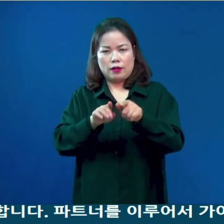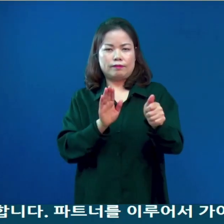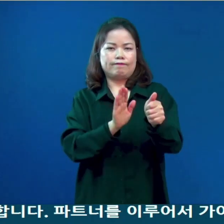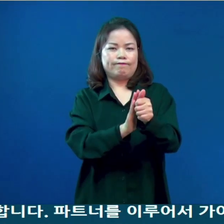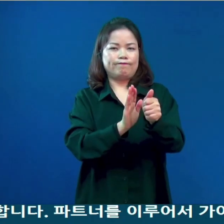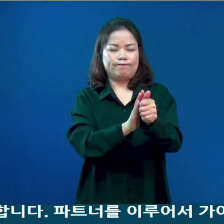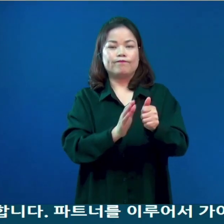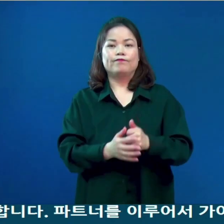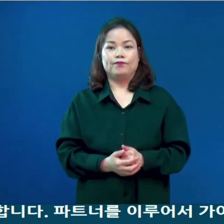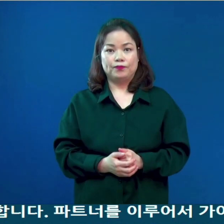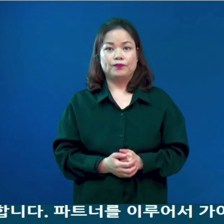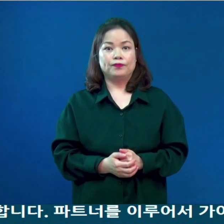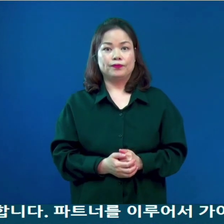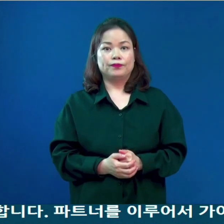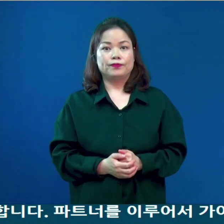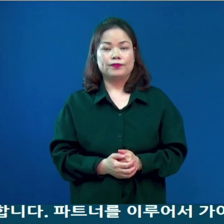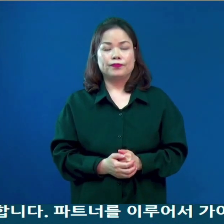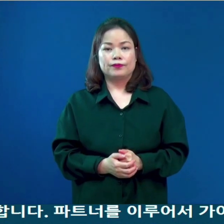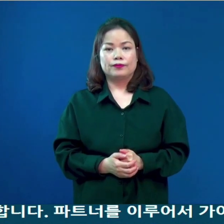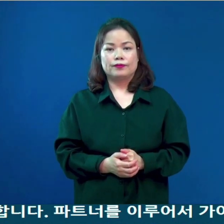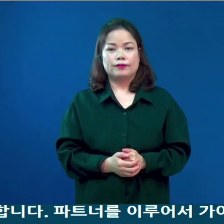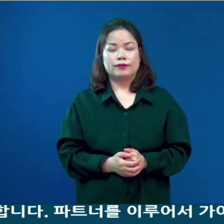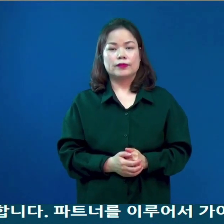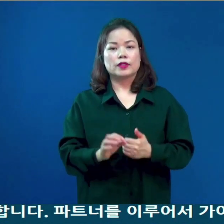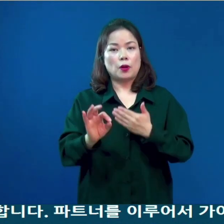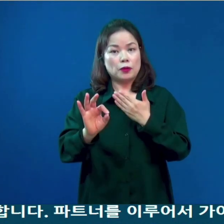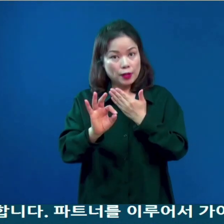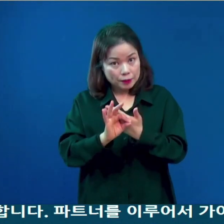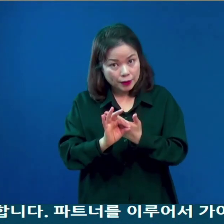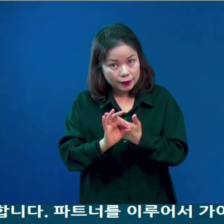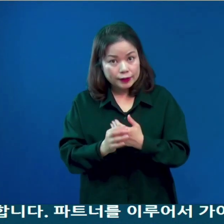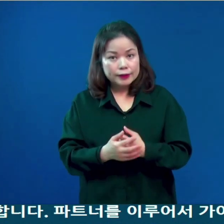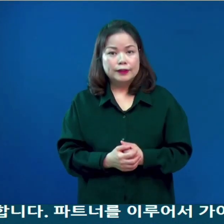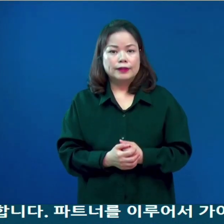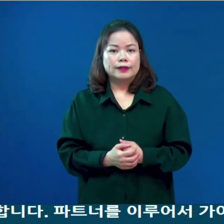나가는 것이죠. 그렇게 나가면